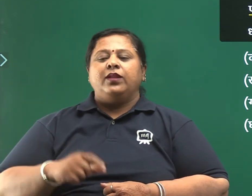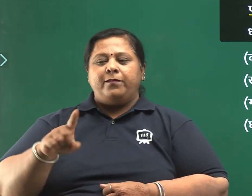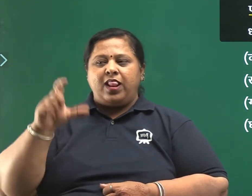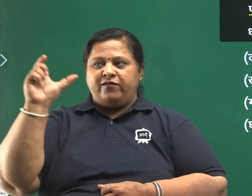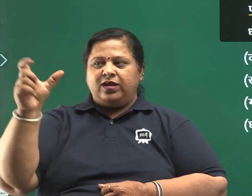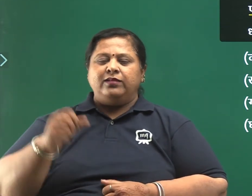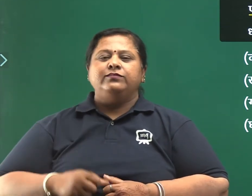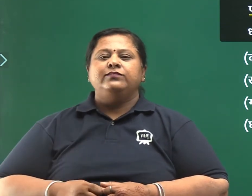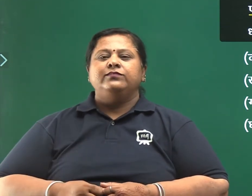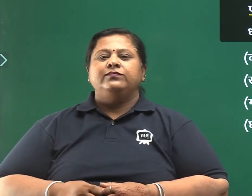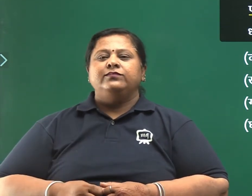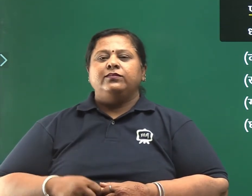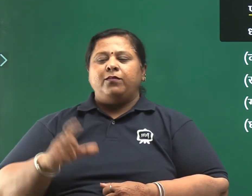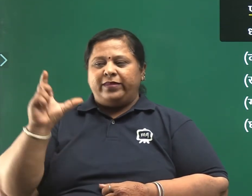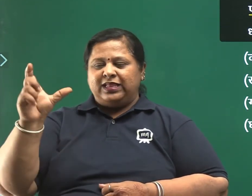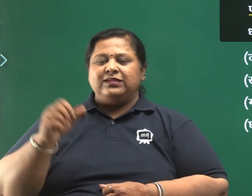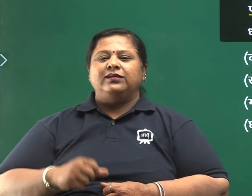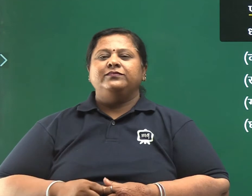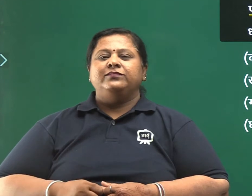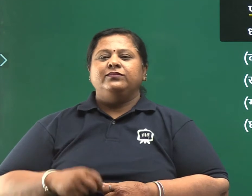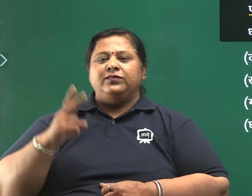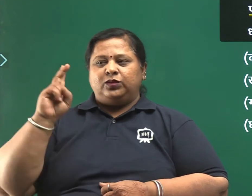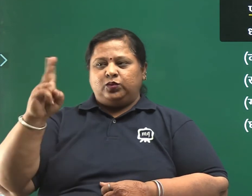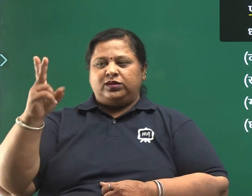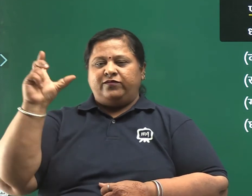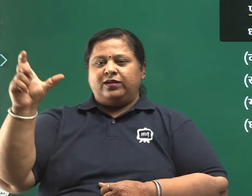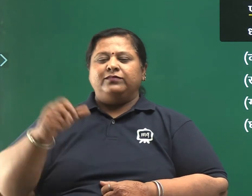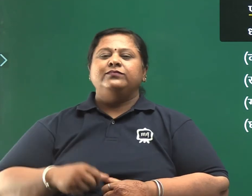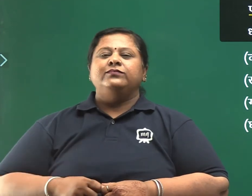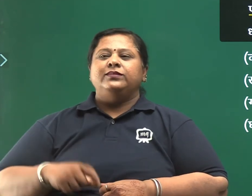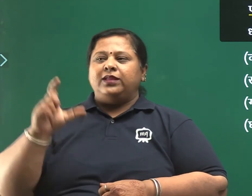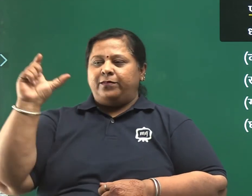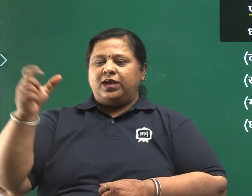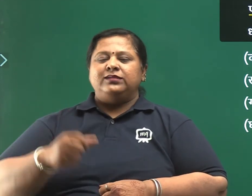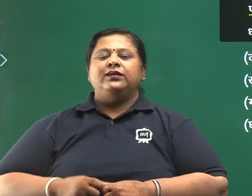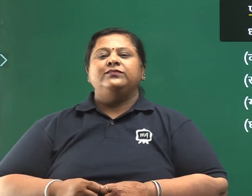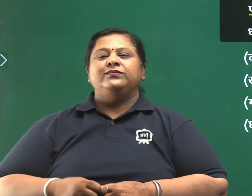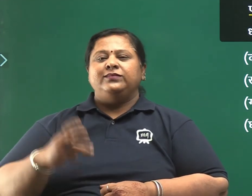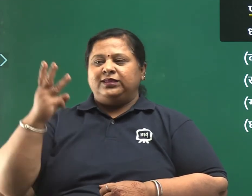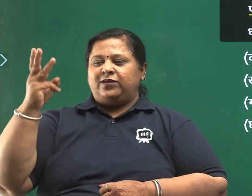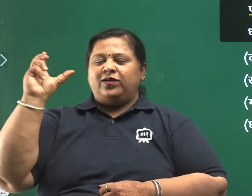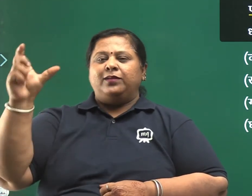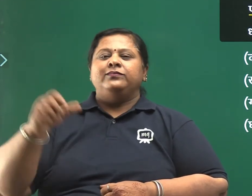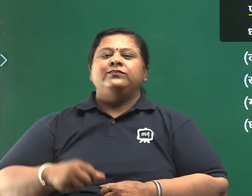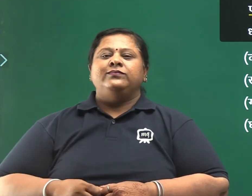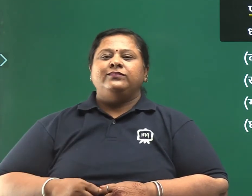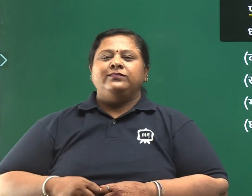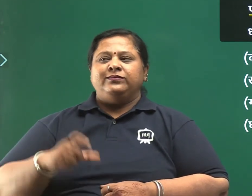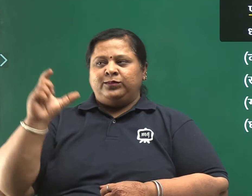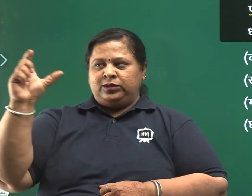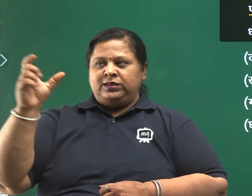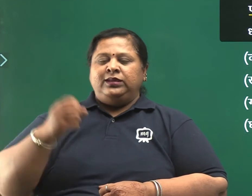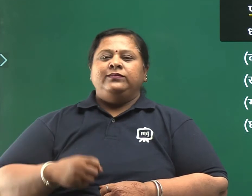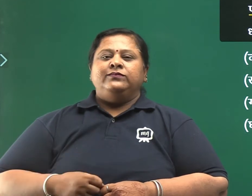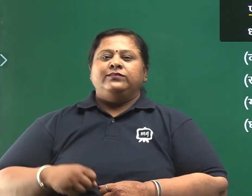पहला विकल्प पिता से, दूसरा विकल्प भाई से, तीसरा विकल्प पुत्र